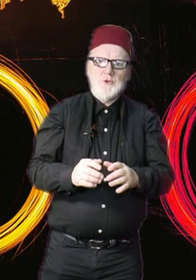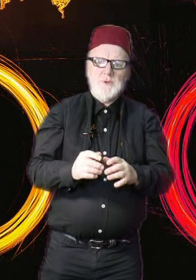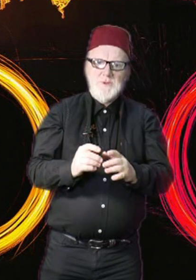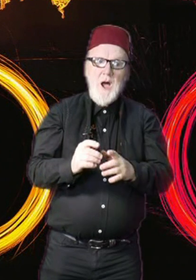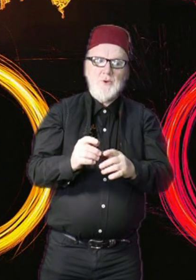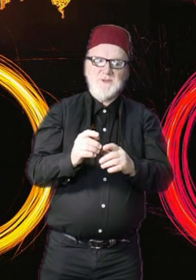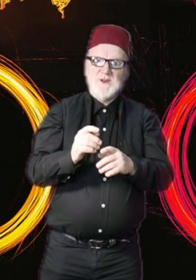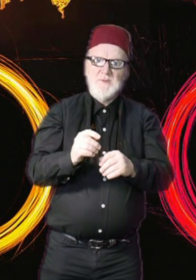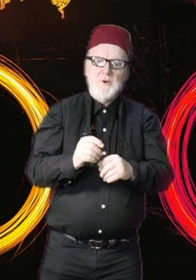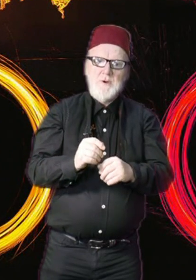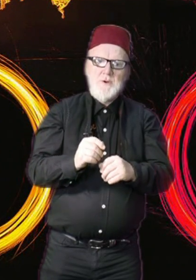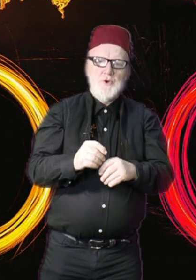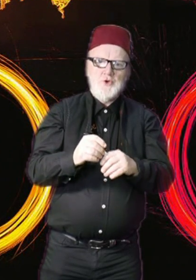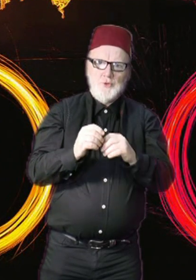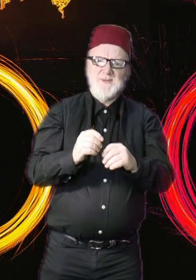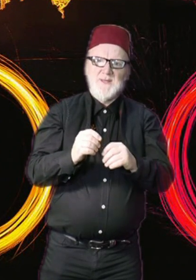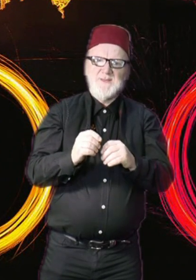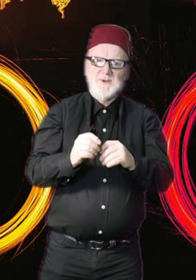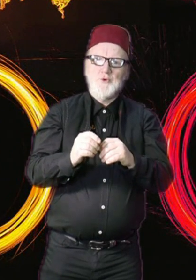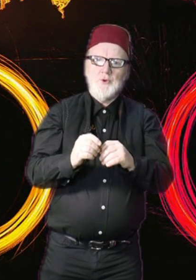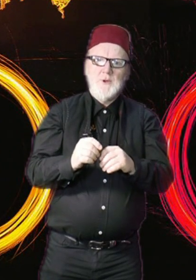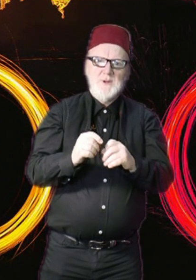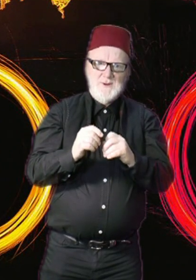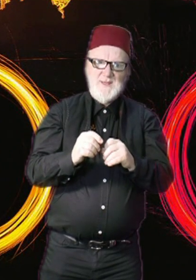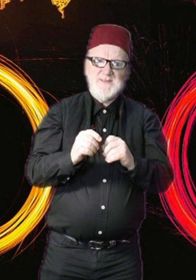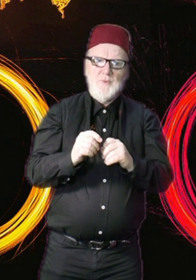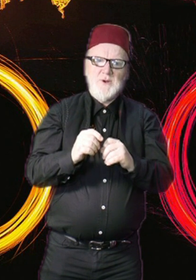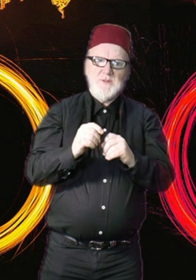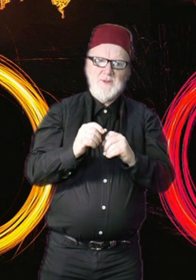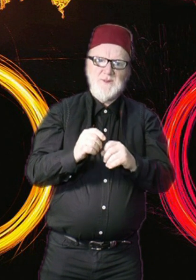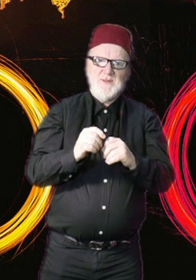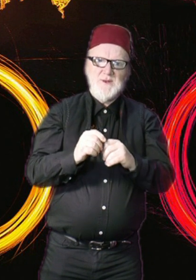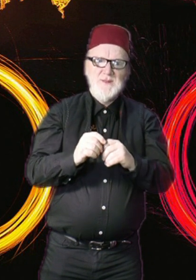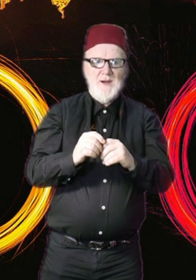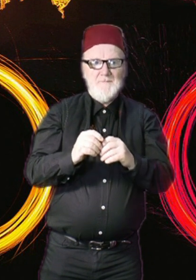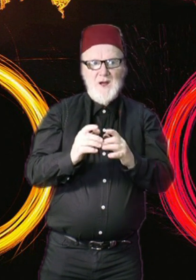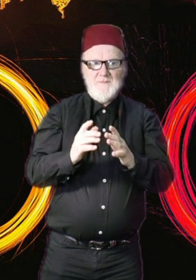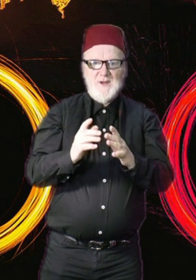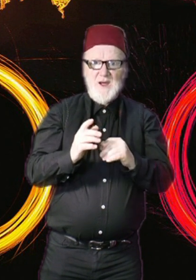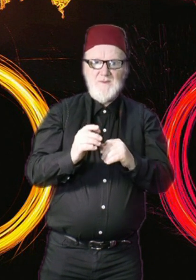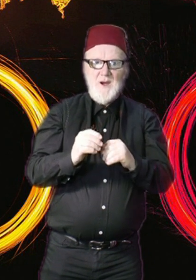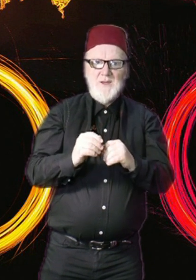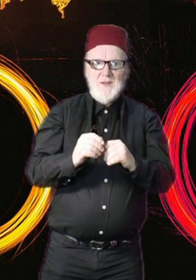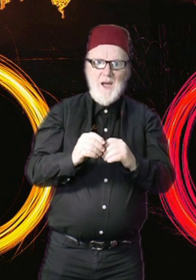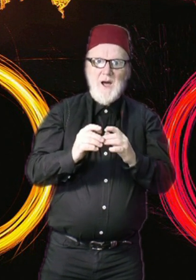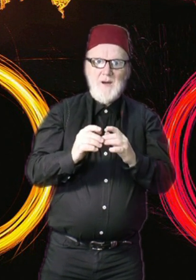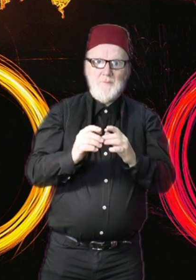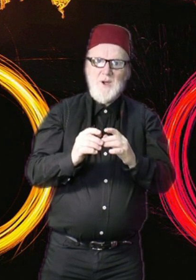nešto jako zanimljivo što do sada sigurno niste mogli da vidite ni na malim ekranima, a boga mi